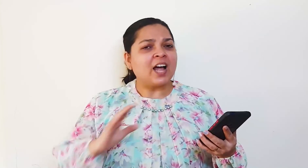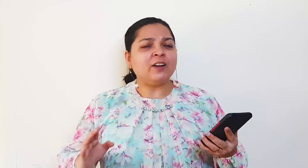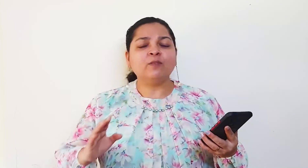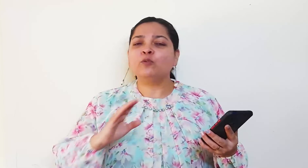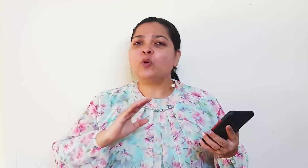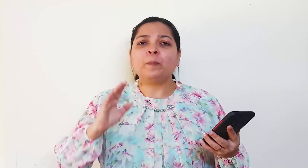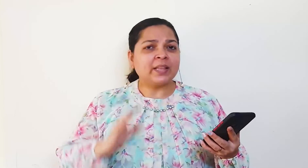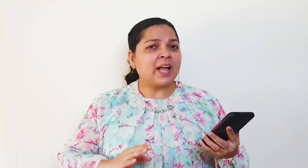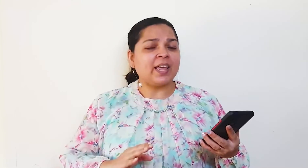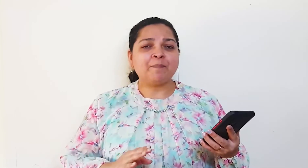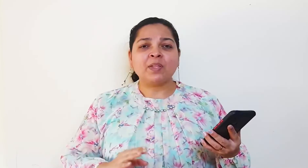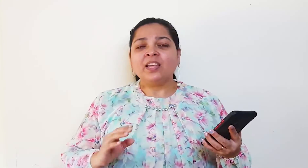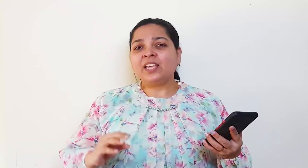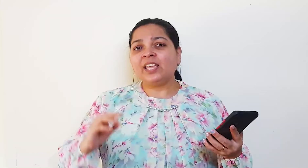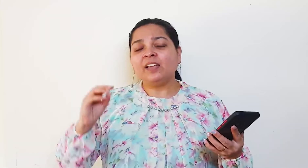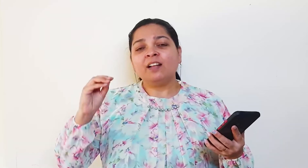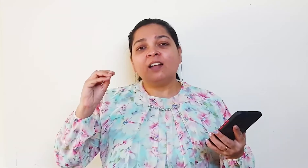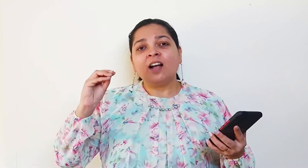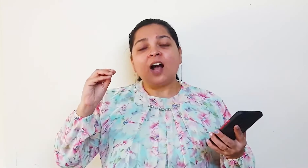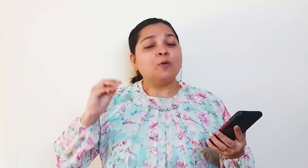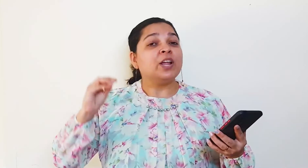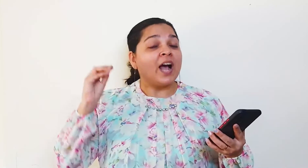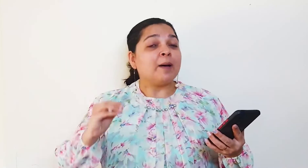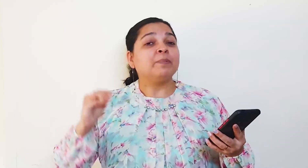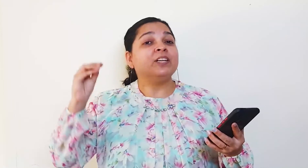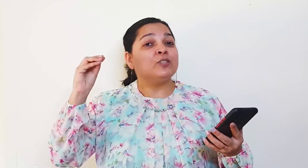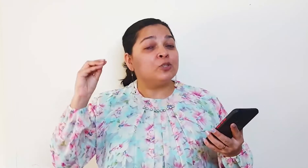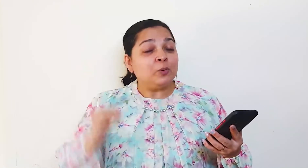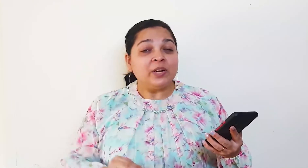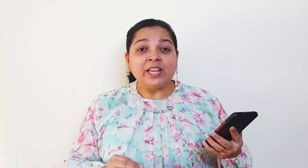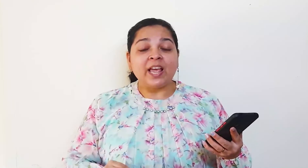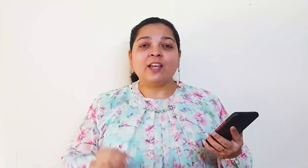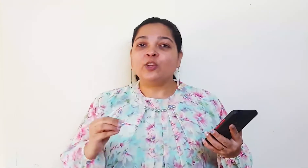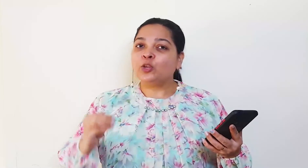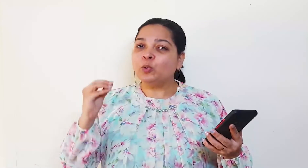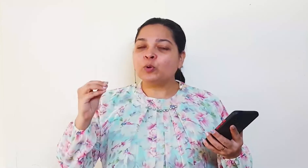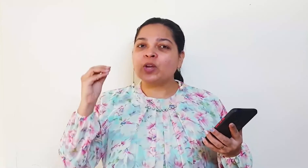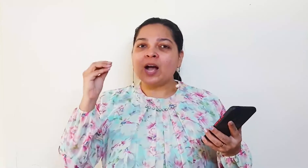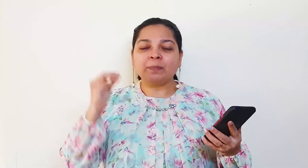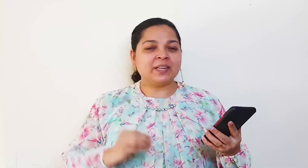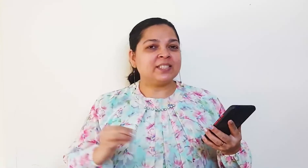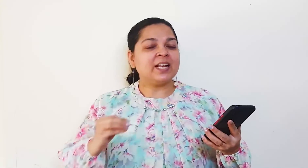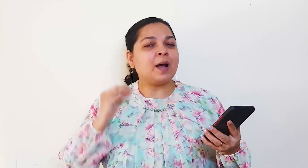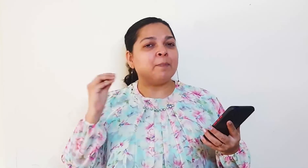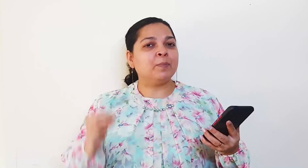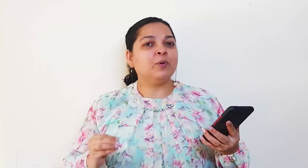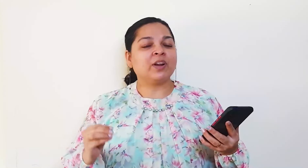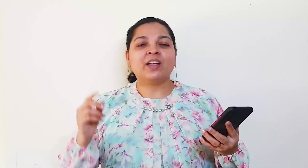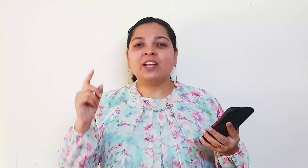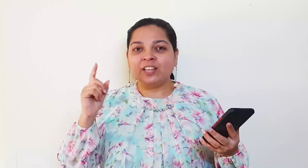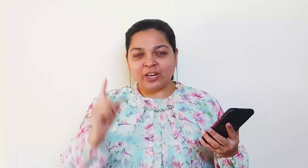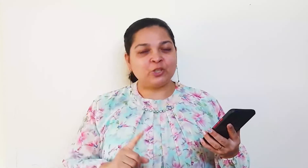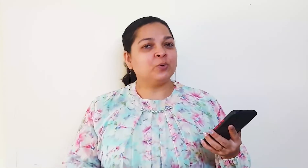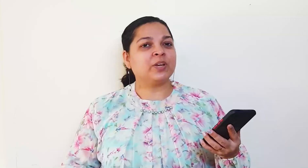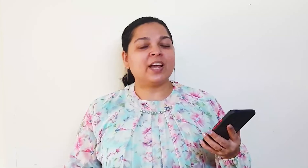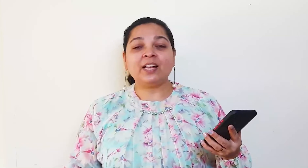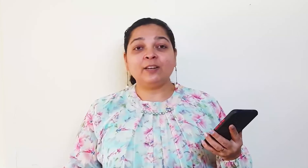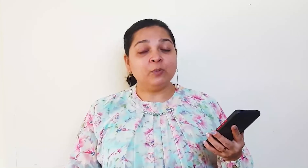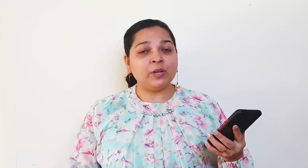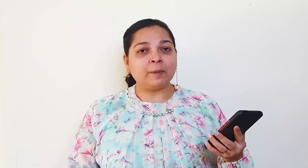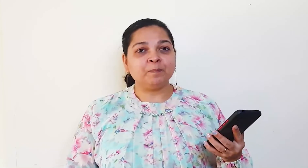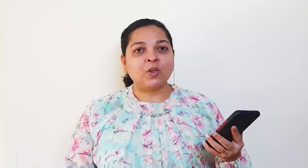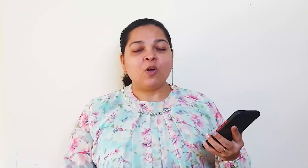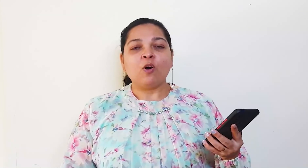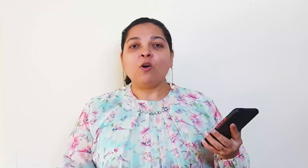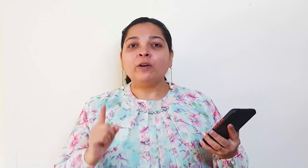त किनकि तपाईँ यीशु ख्रीष्टको नाउँमा बोल्दै हुनुहुन्छ अनि त्यसले मान्नै पर्छ सैतानलाई यो आज्ञा दिएको छ कि हामी जे यीशु